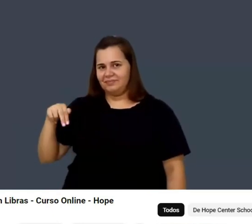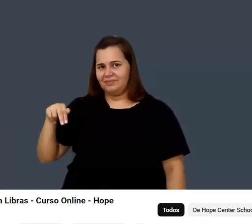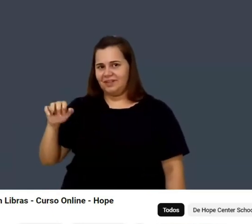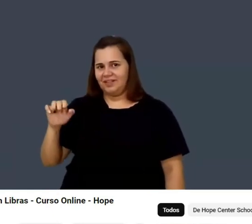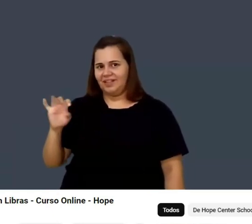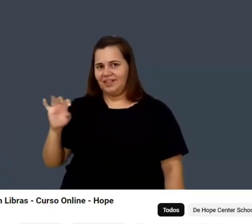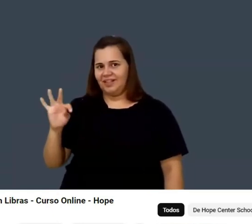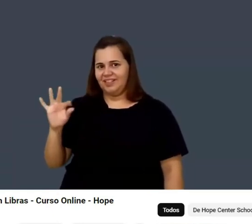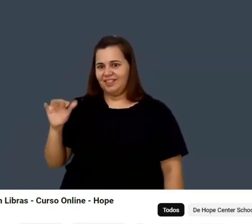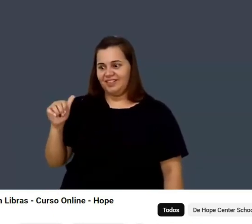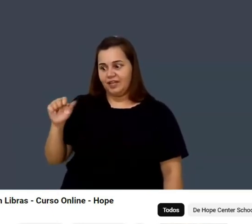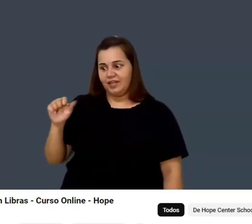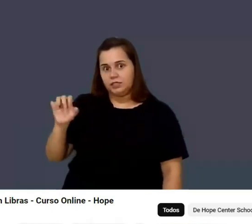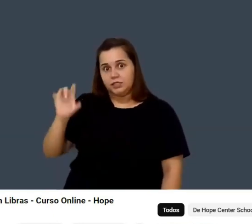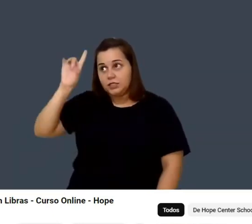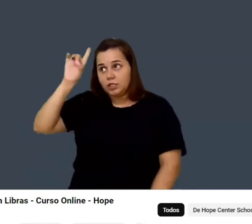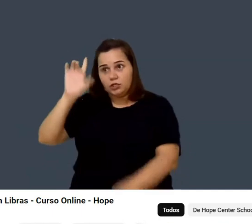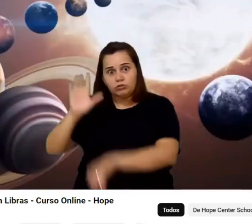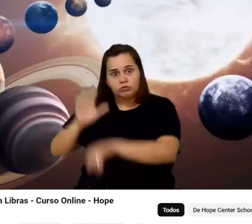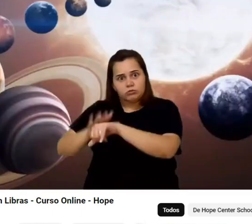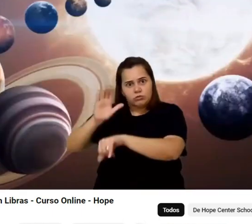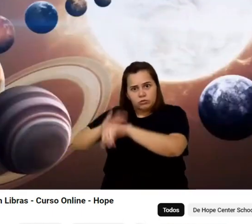Ó, planeta.